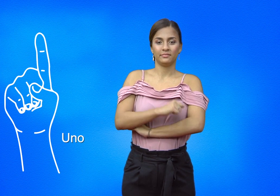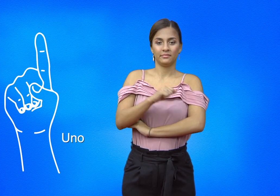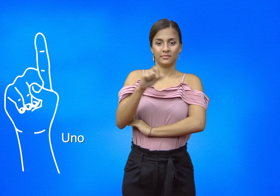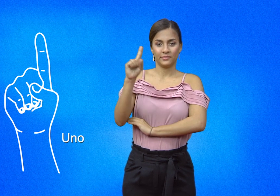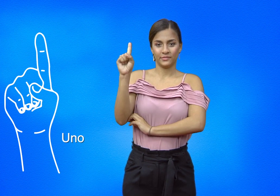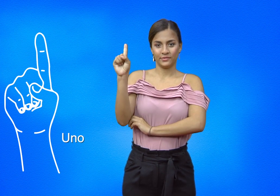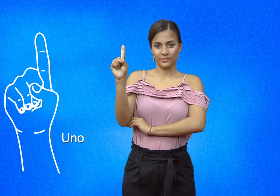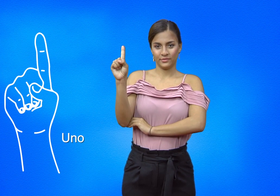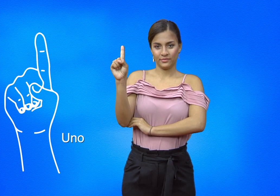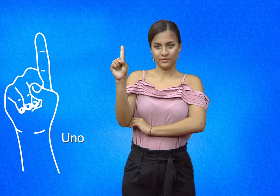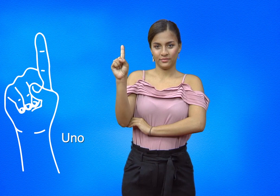1